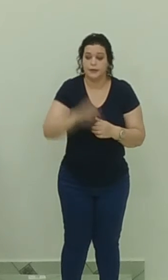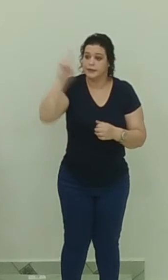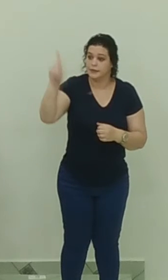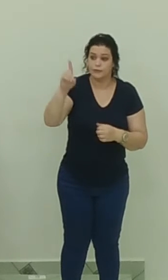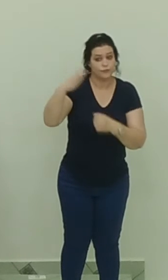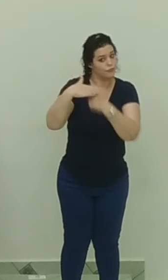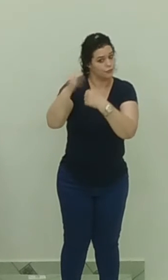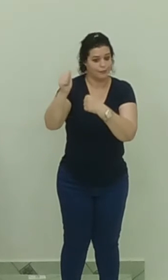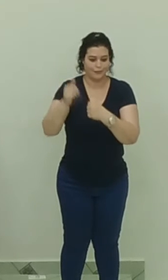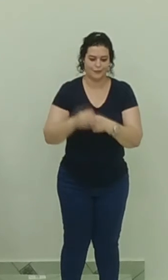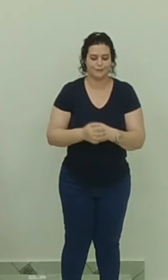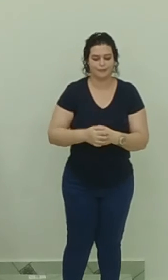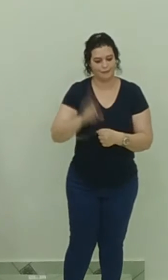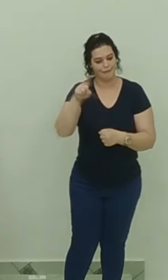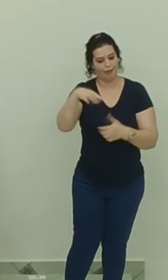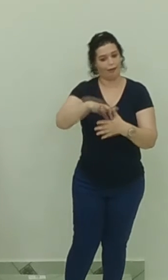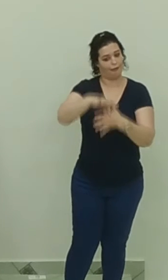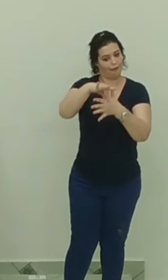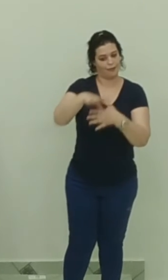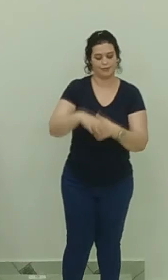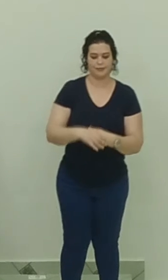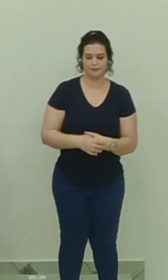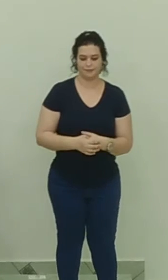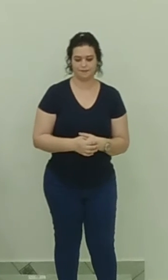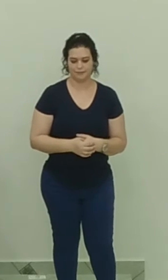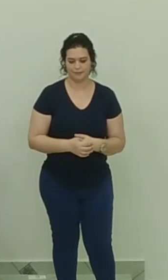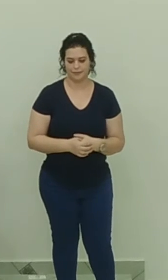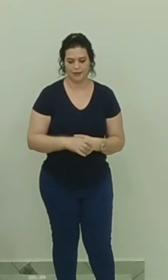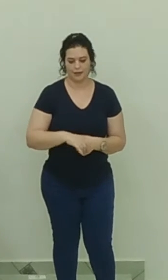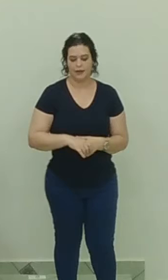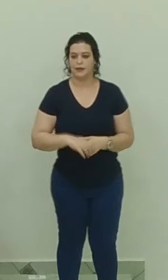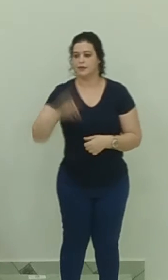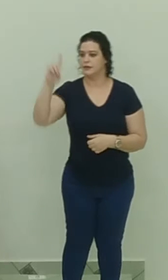7 a 10. Então disse o Senhor a Josué: